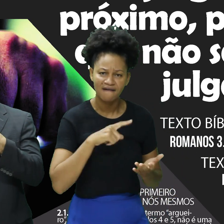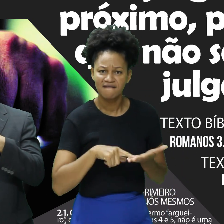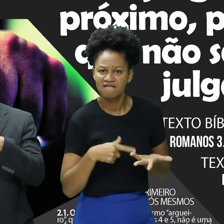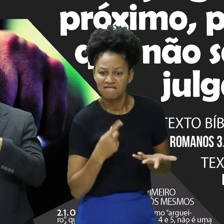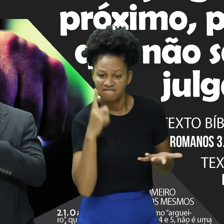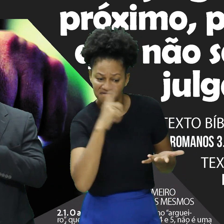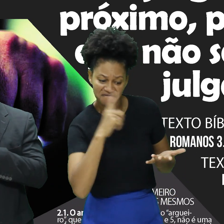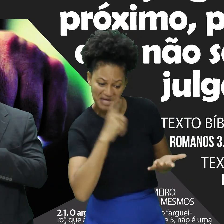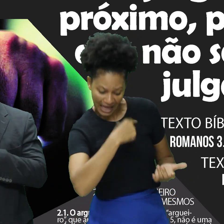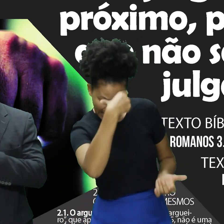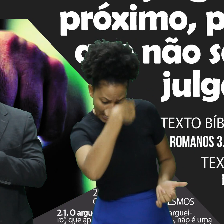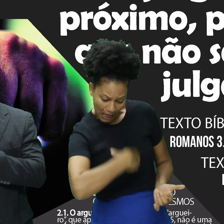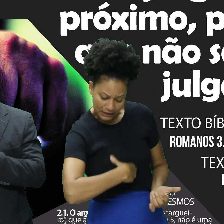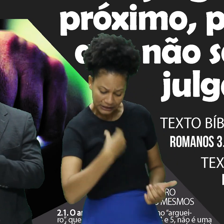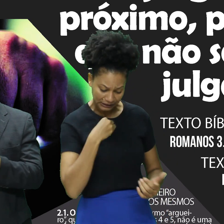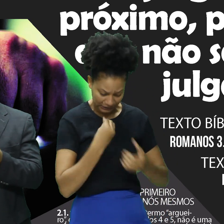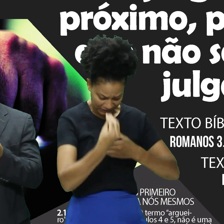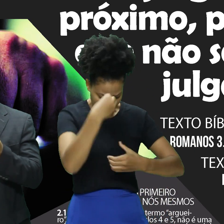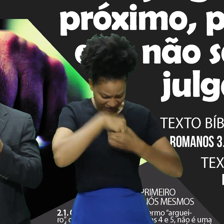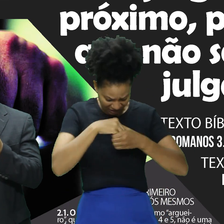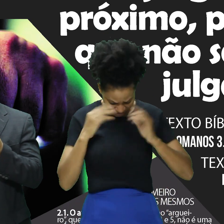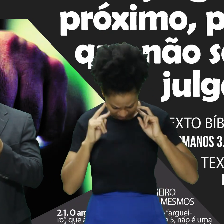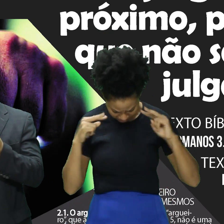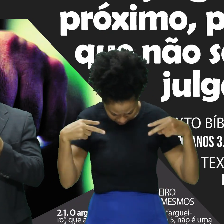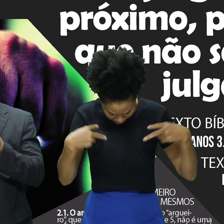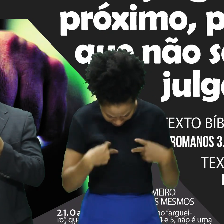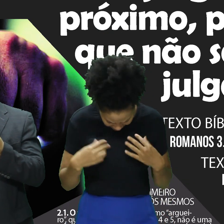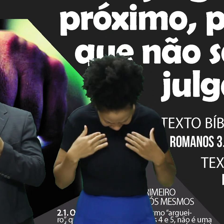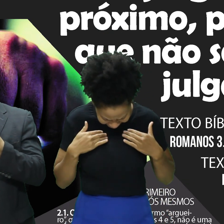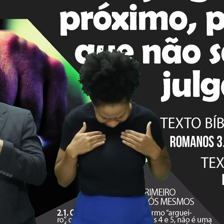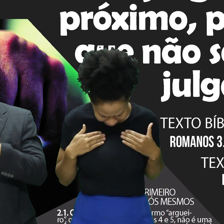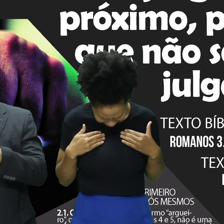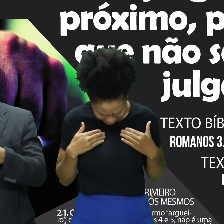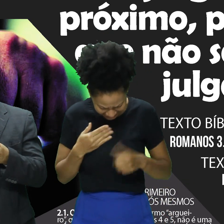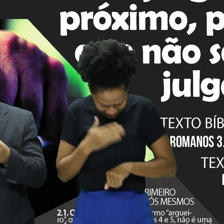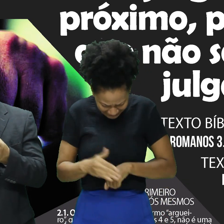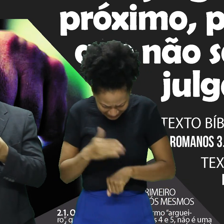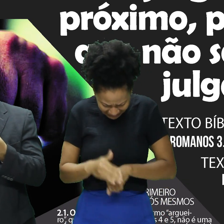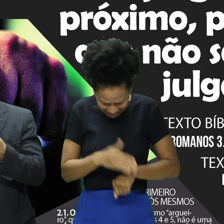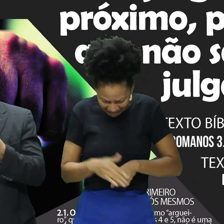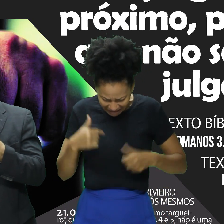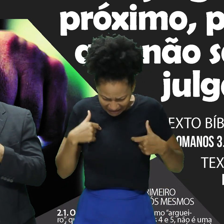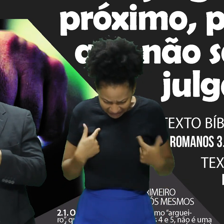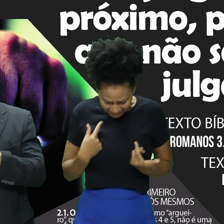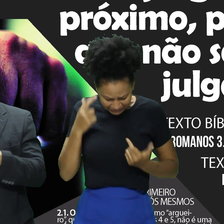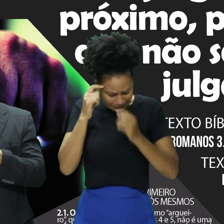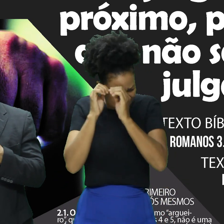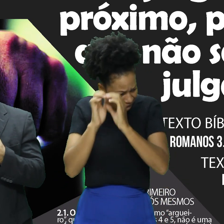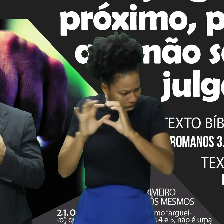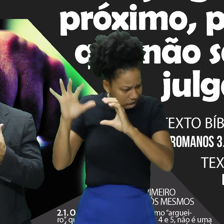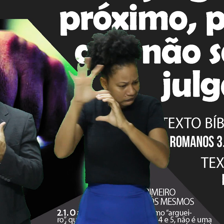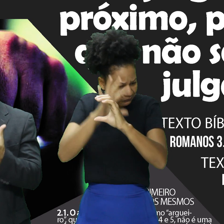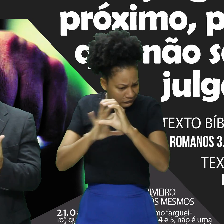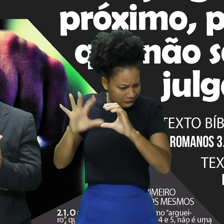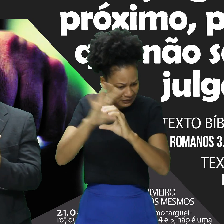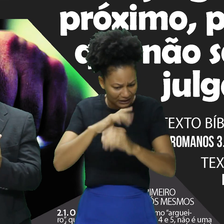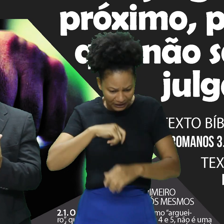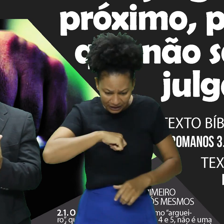que há de errado dentro de nós, nas nossas práticas, no nosso pensamento, nas nossas